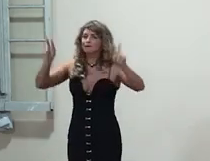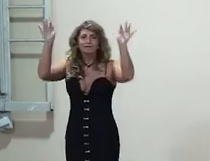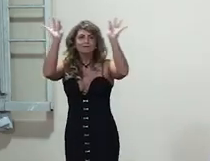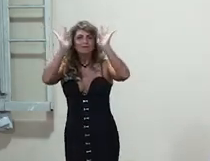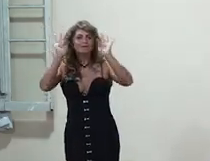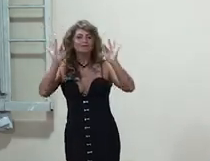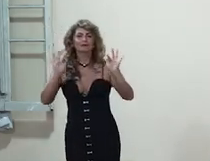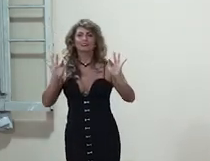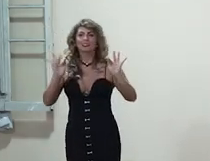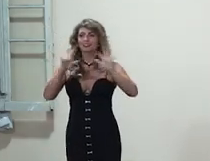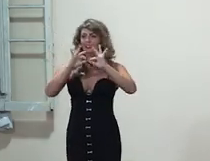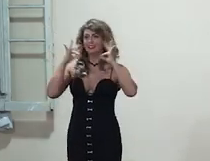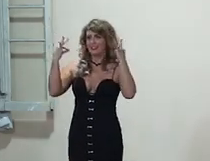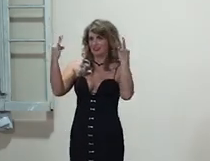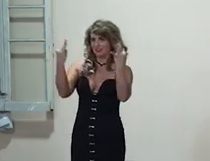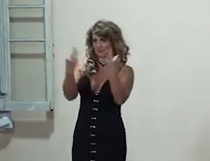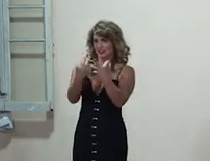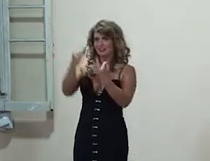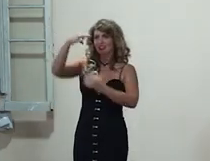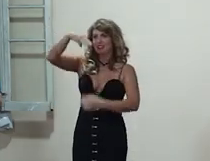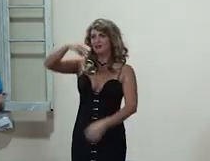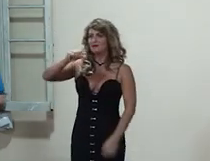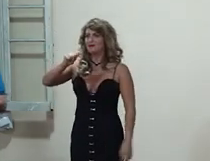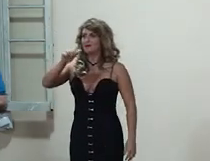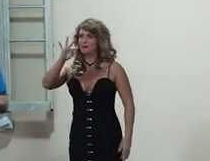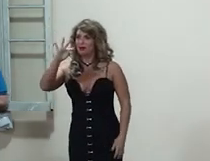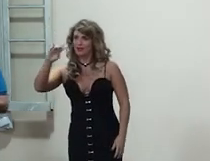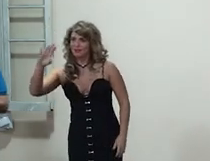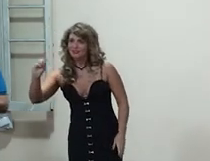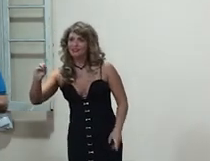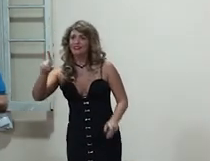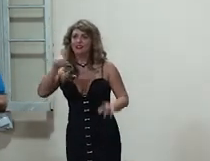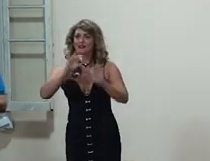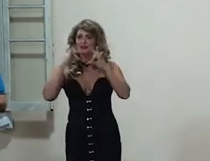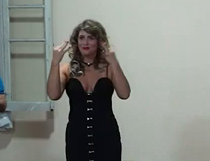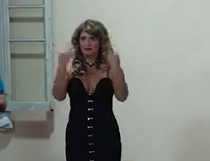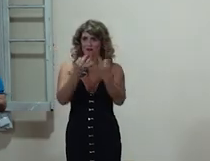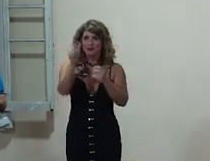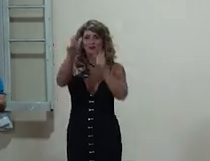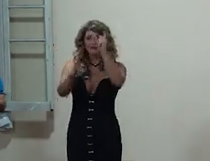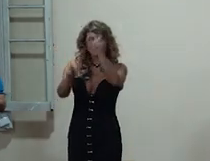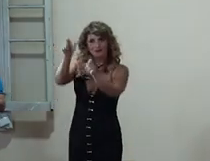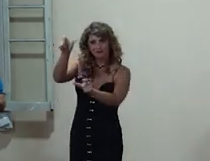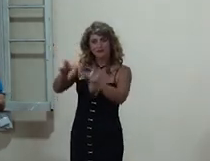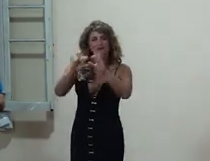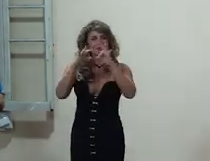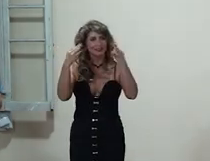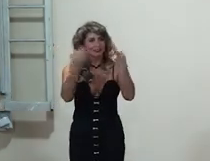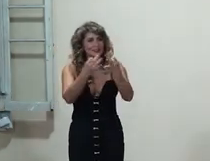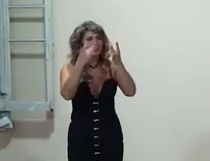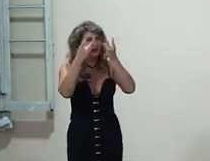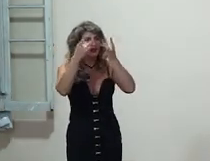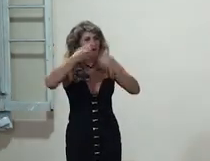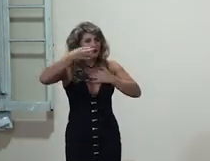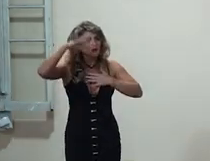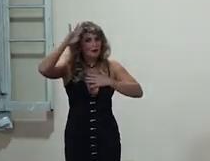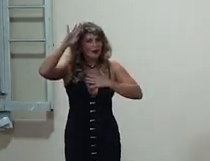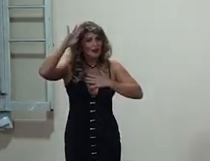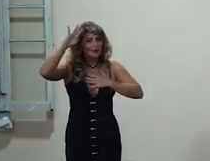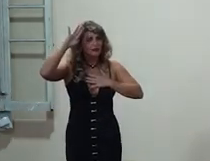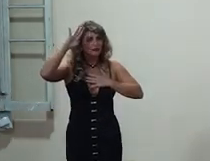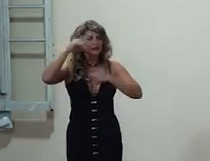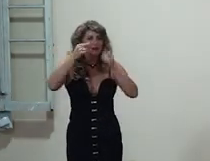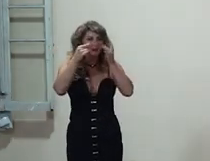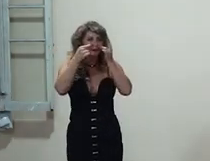além da família Mater, meus parentes que aqui estão me honrando com as suas presenças, eu vejo muitos rostos,